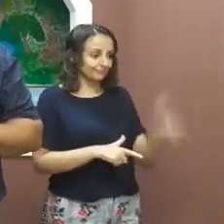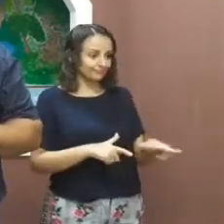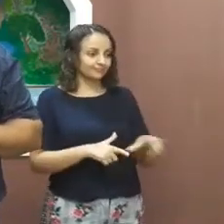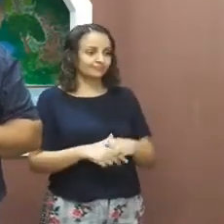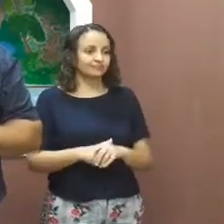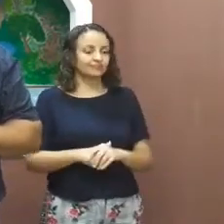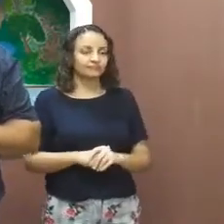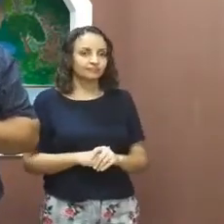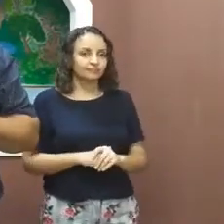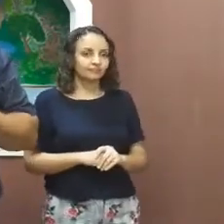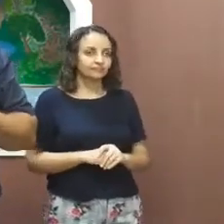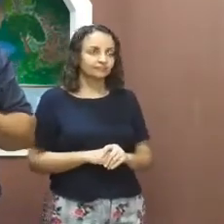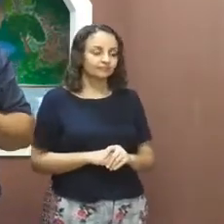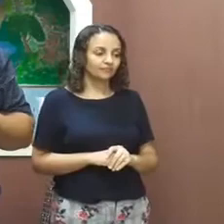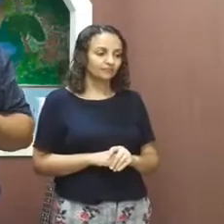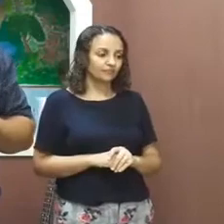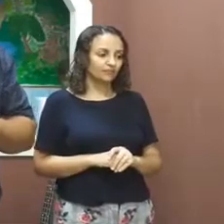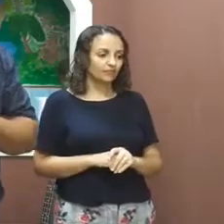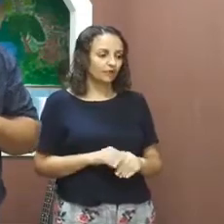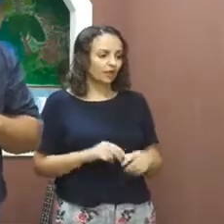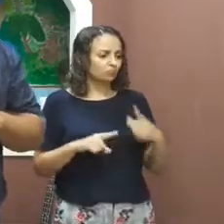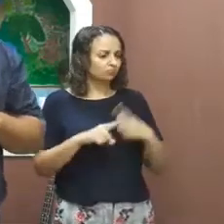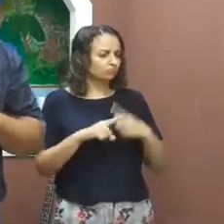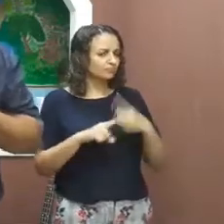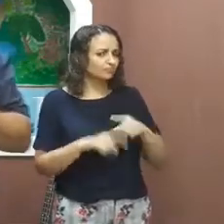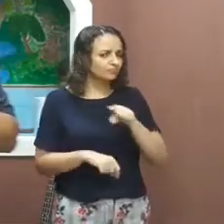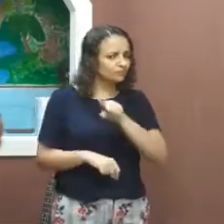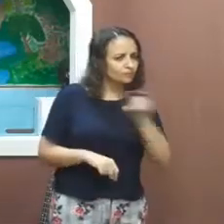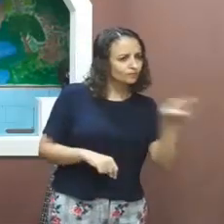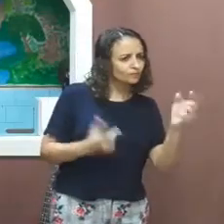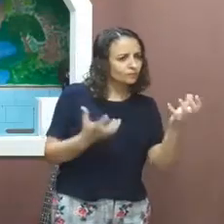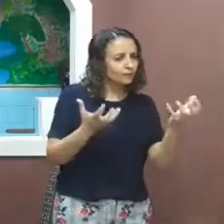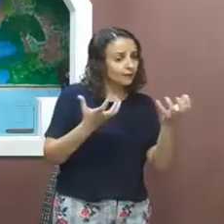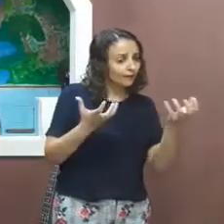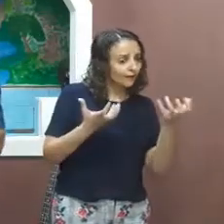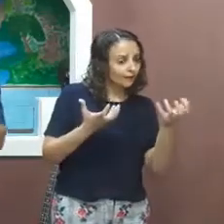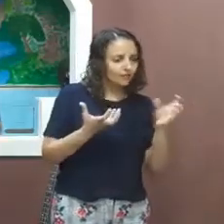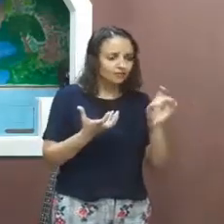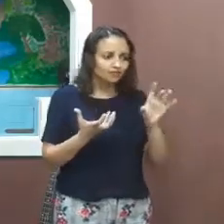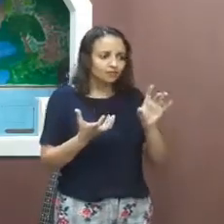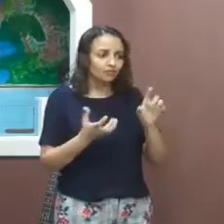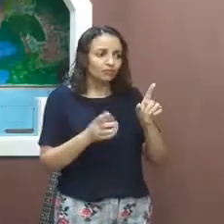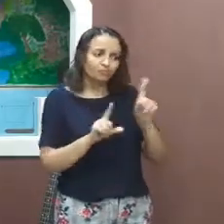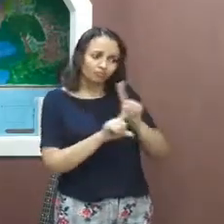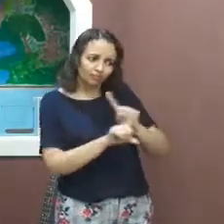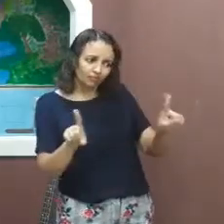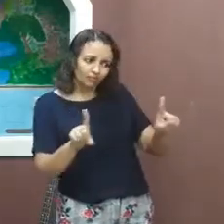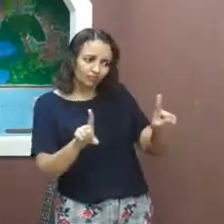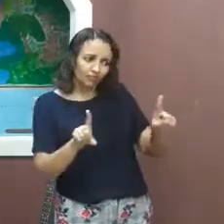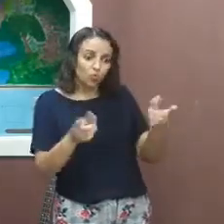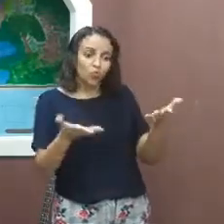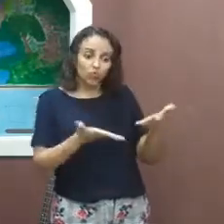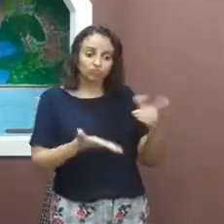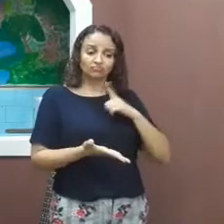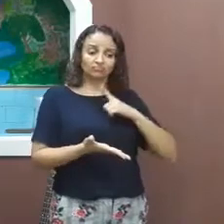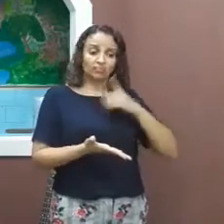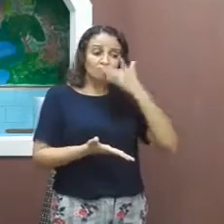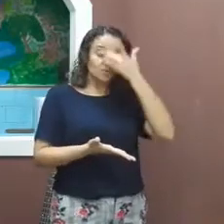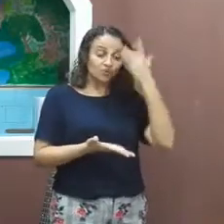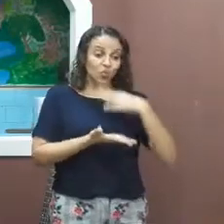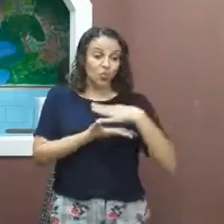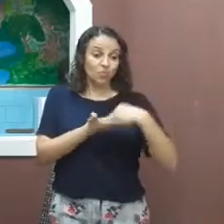Talvez, meu irmão, você está nessa, não porque você quer, porque você é levado, que existe hoje um efeito manada. A gente